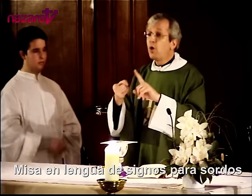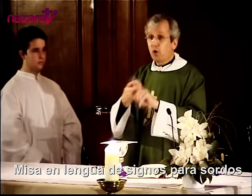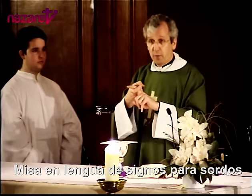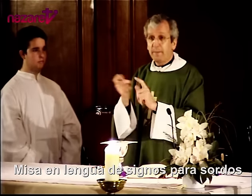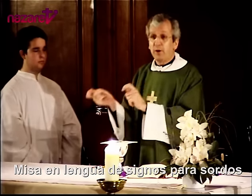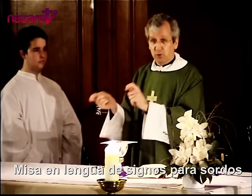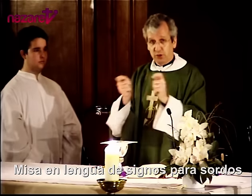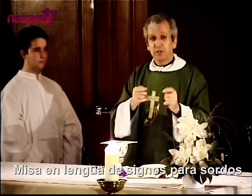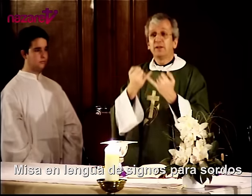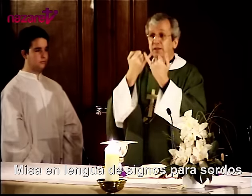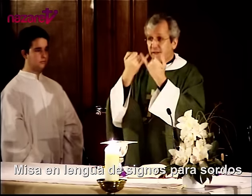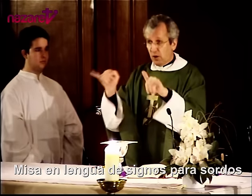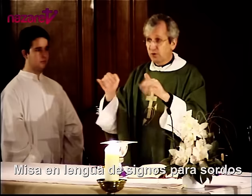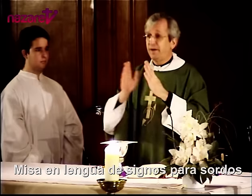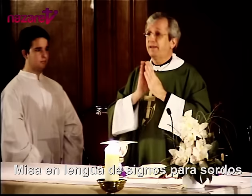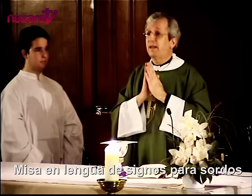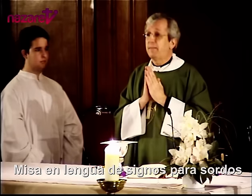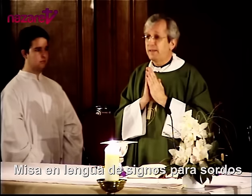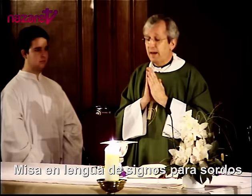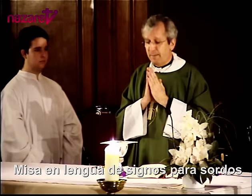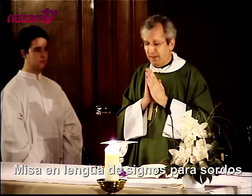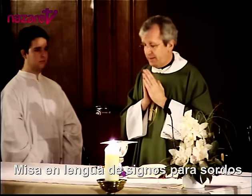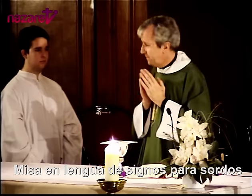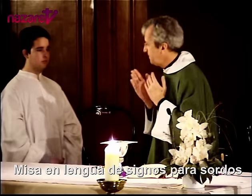Como hermanos, daos fraternalmente la paz.